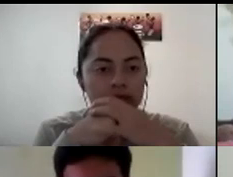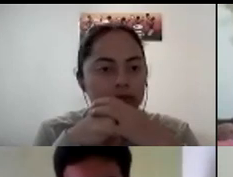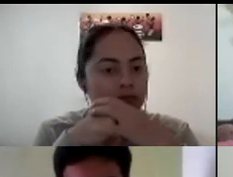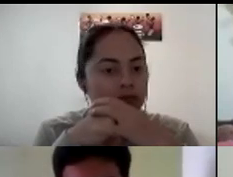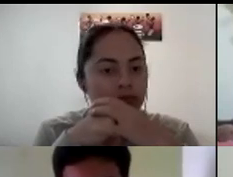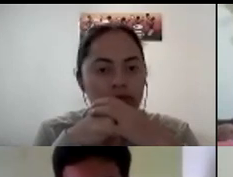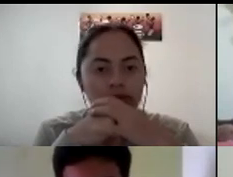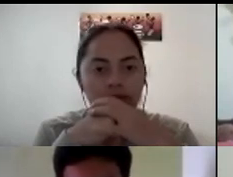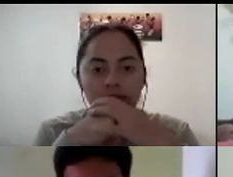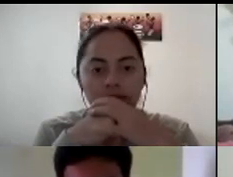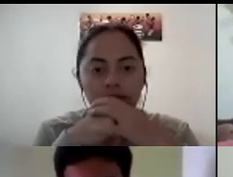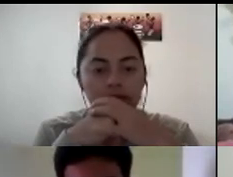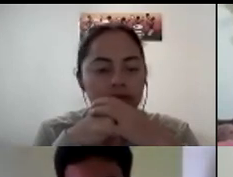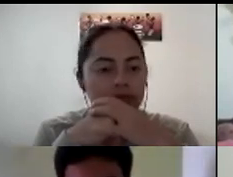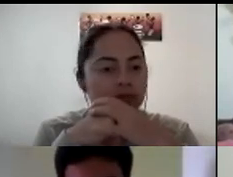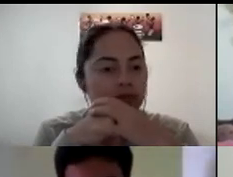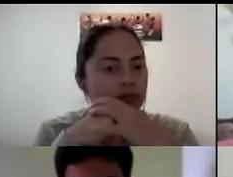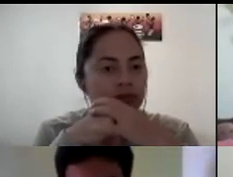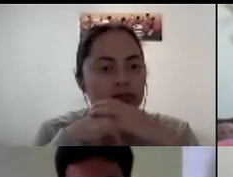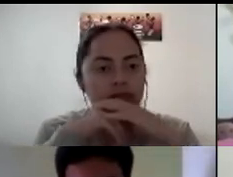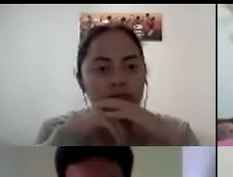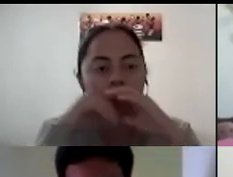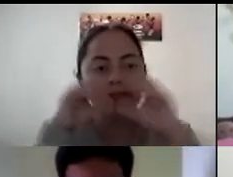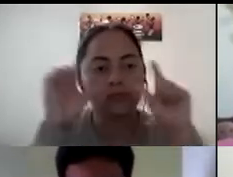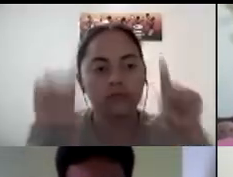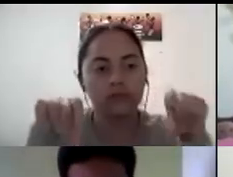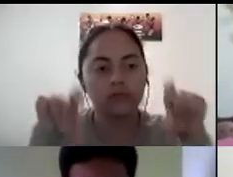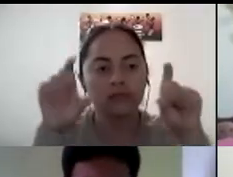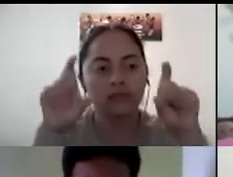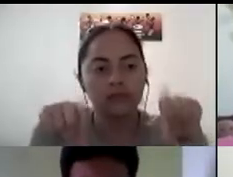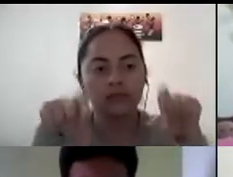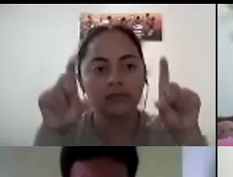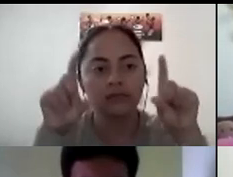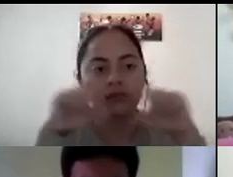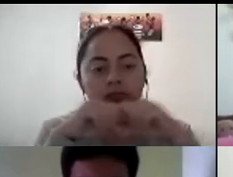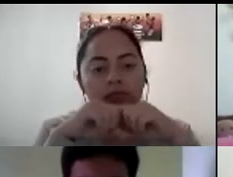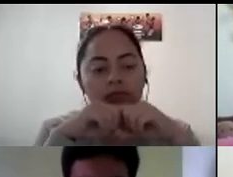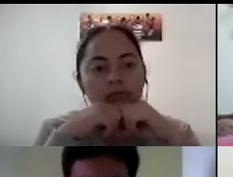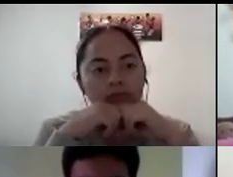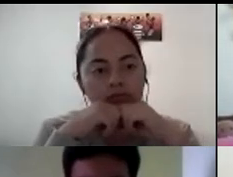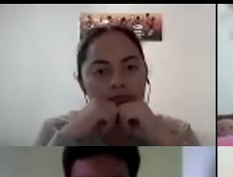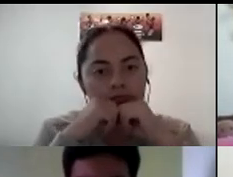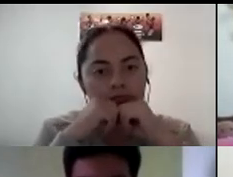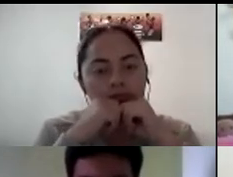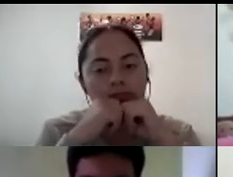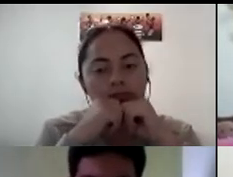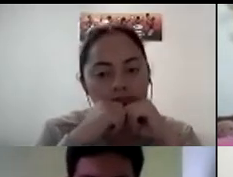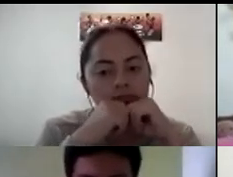problema porque estamos aprendiendo lengua de señas mexicana. Por lo tanto, debemos hacer la configuración de las señas con la lengua de señas